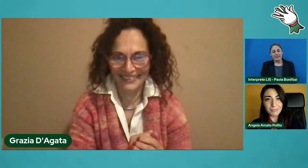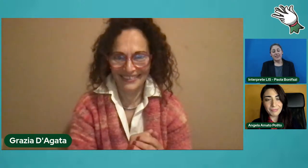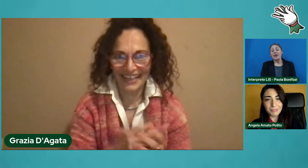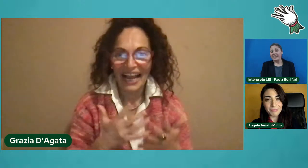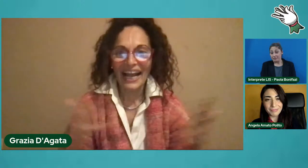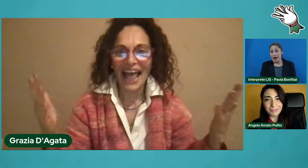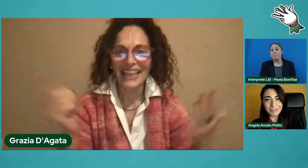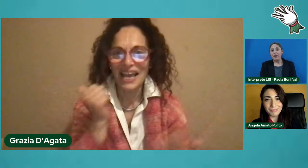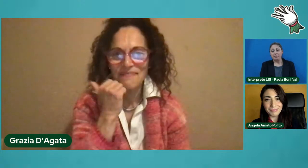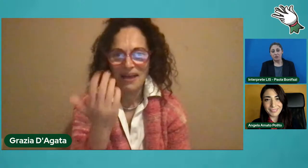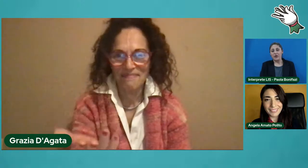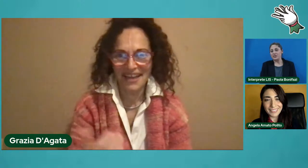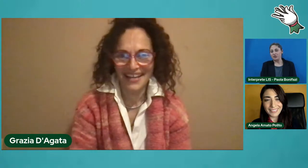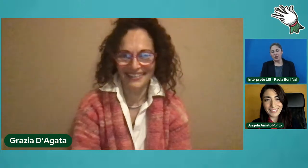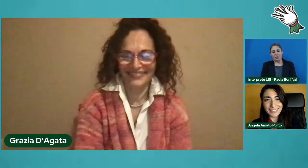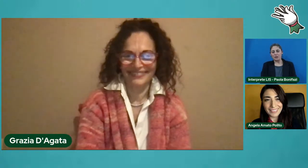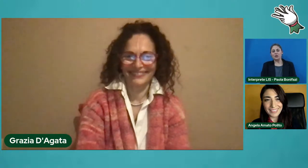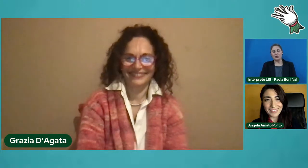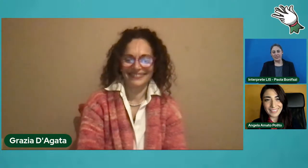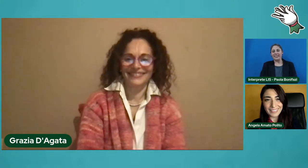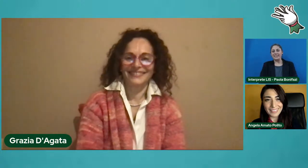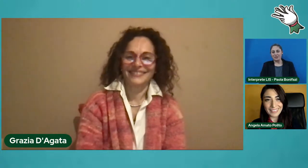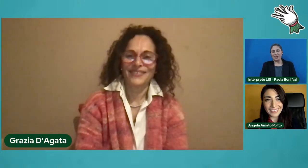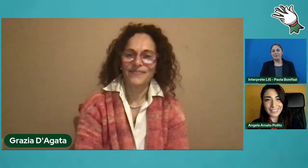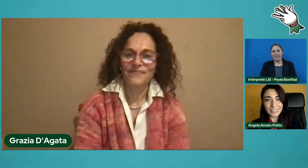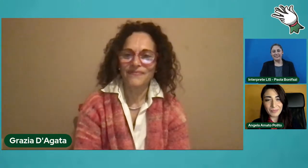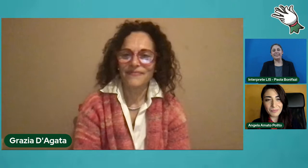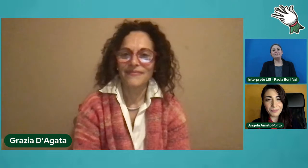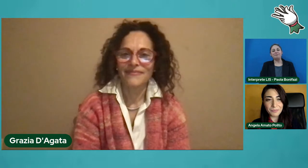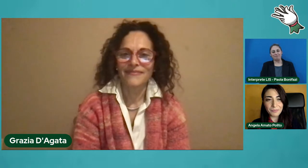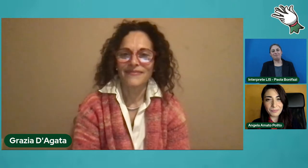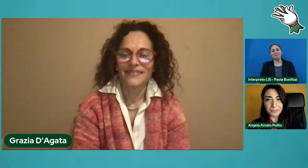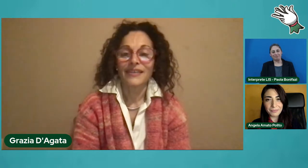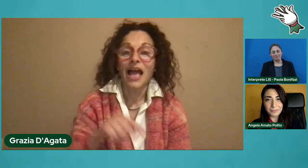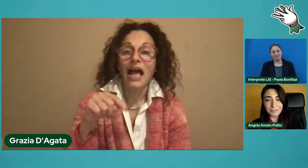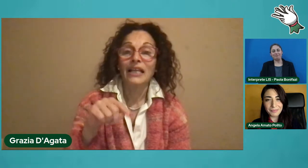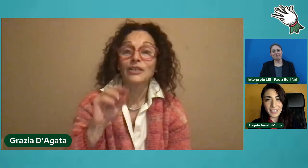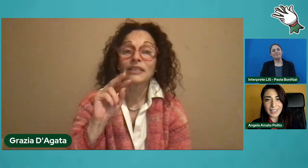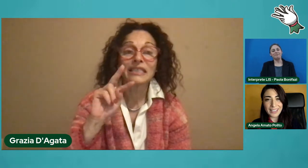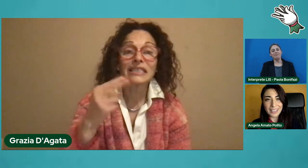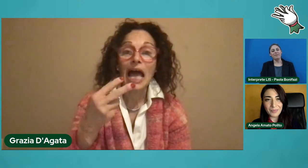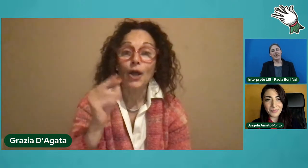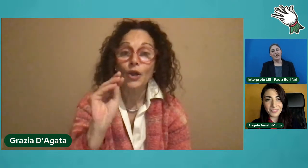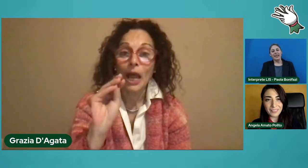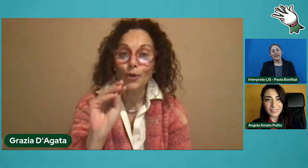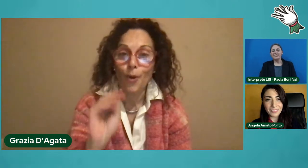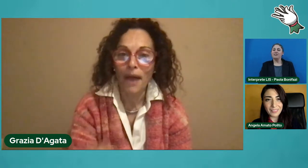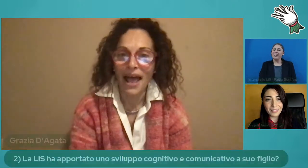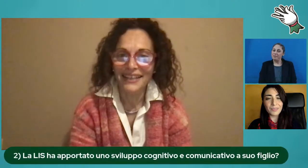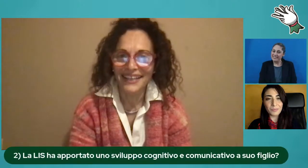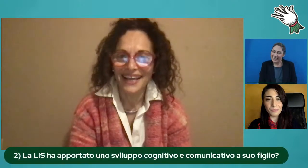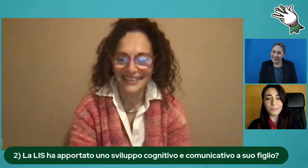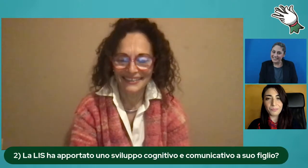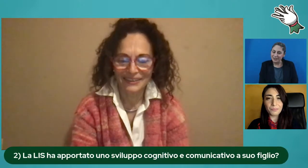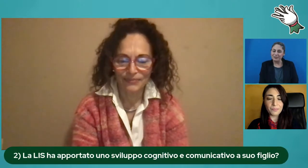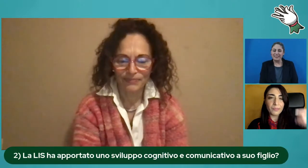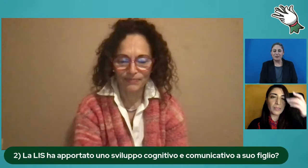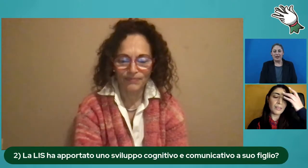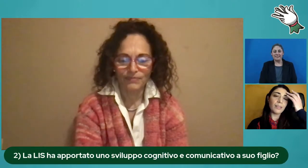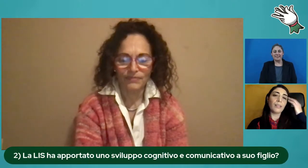Sei una grande mamma, questo te lo posso dire sinceramente. Grazie. Adesso vorrei passare alla seconda